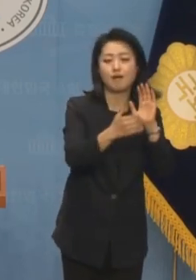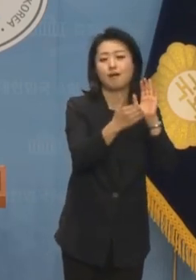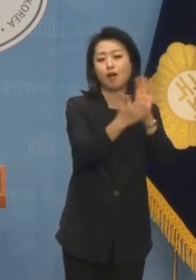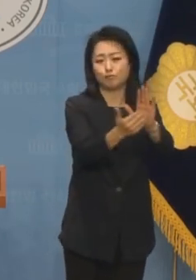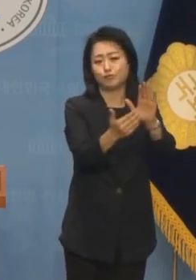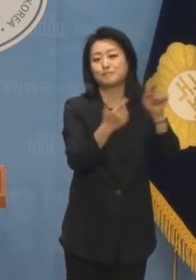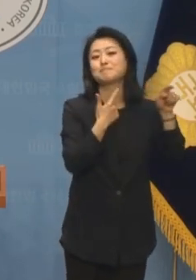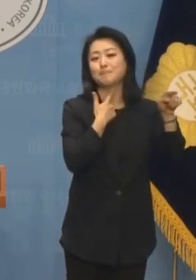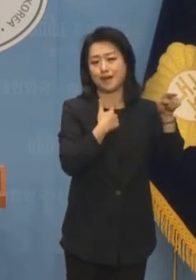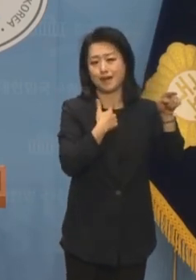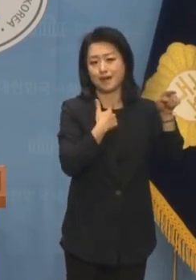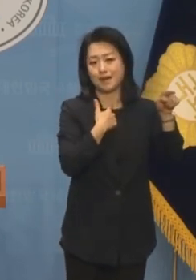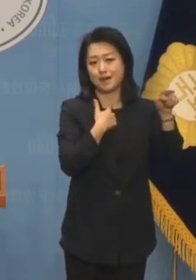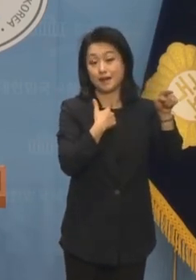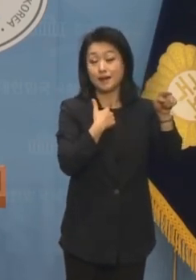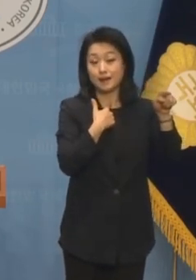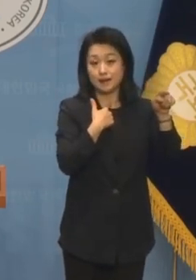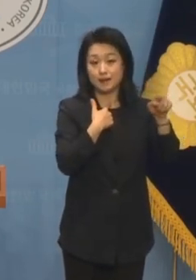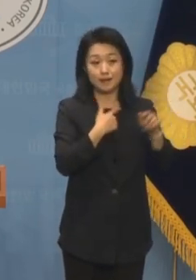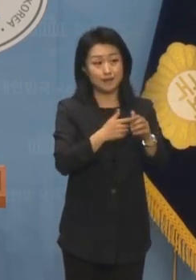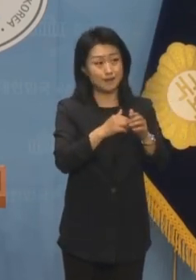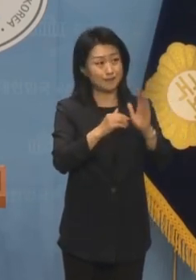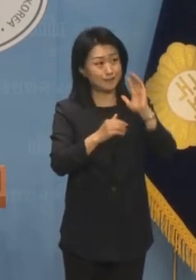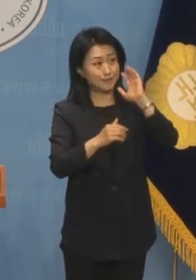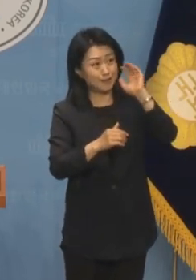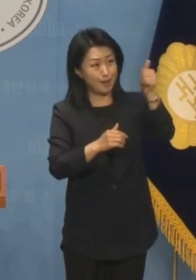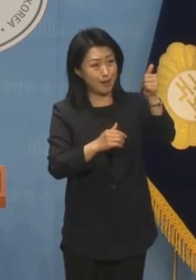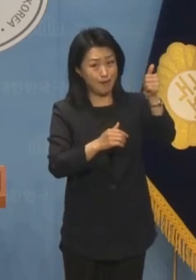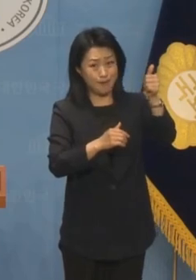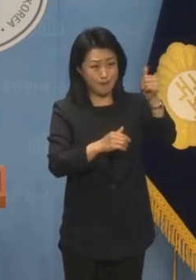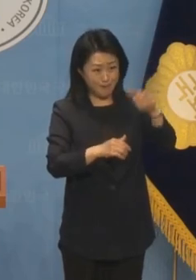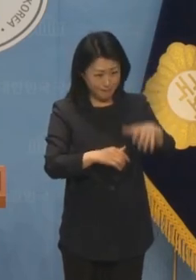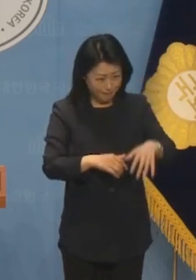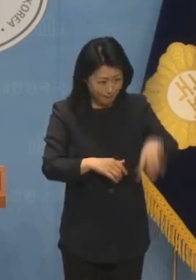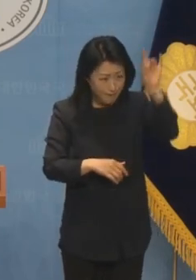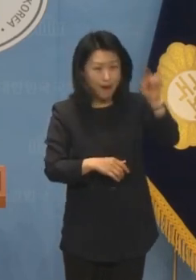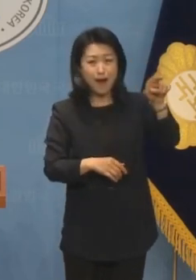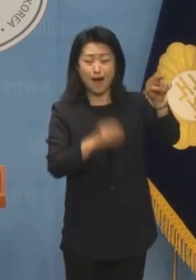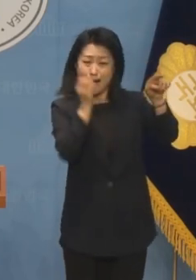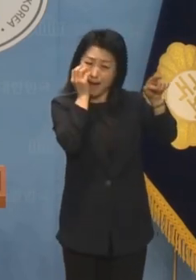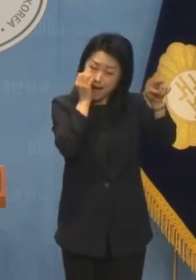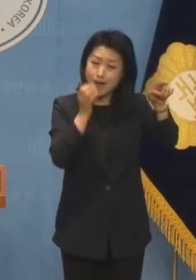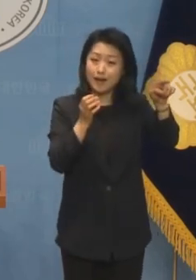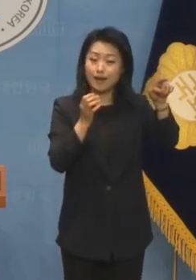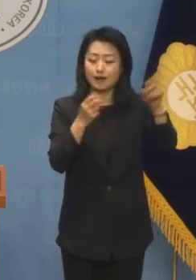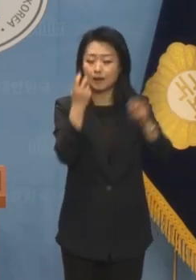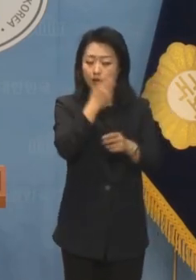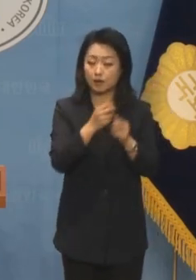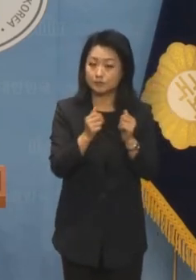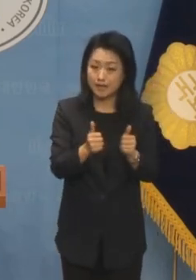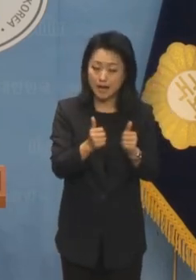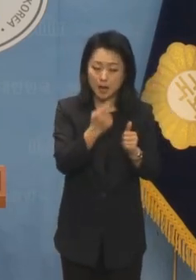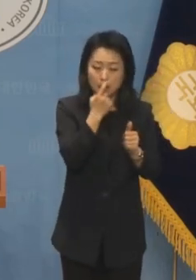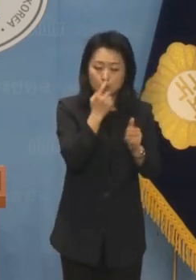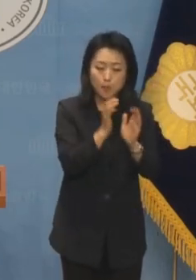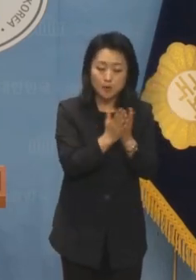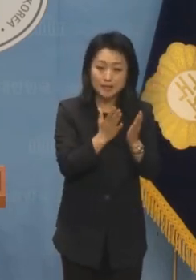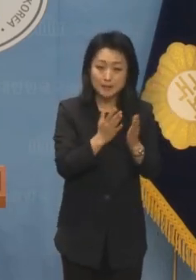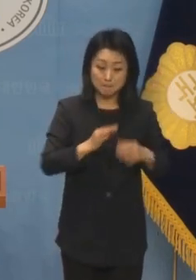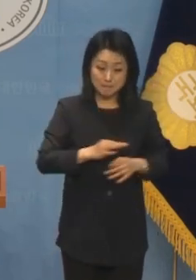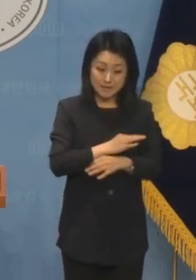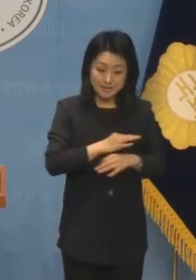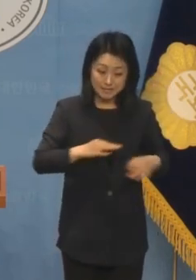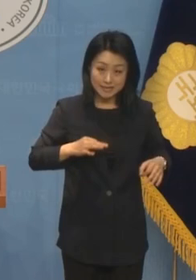행사합니다. 역대 이런 대통령은 없었습니다. 검찰은 자기들 식구들의 비리와